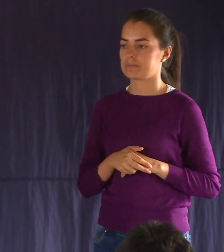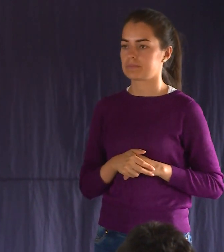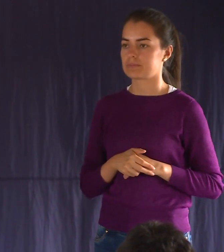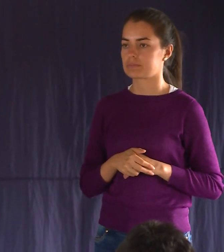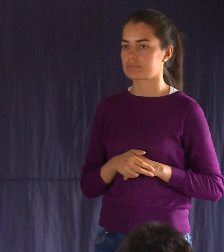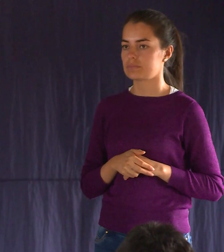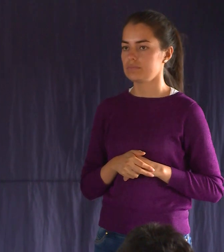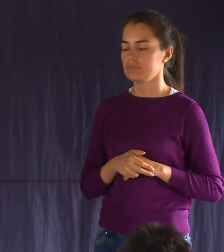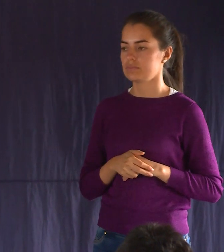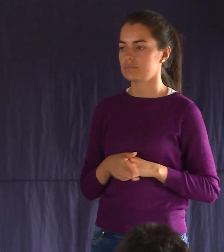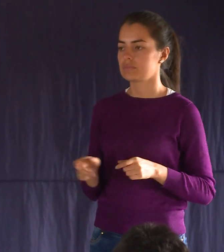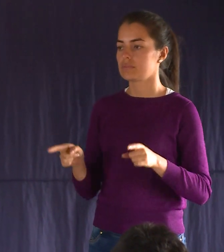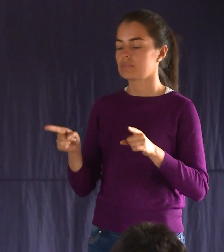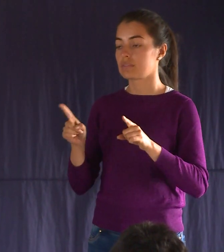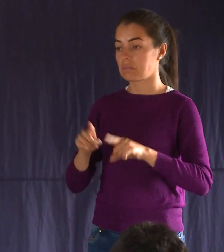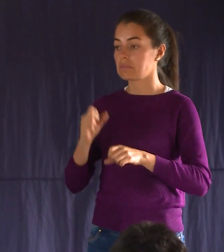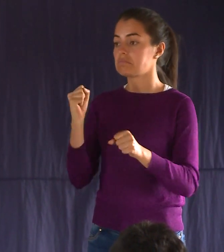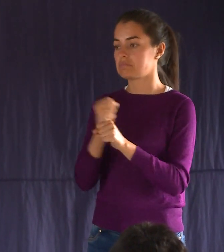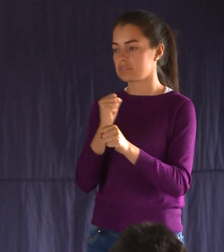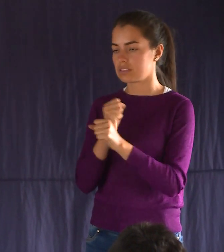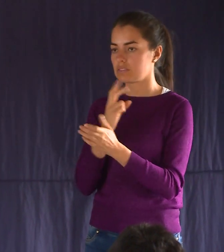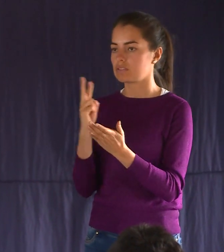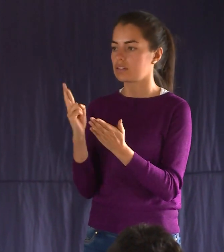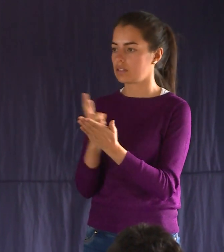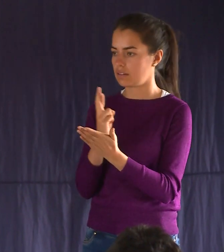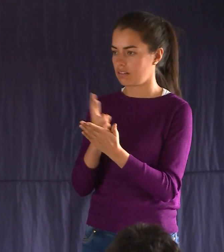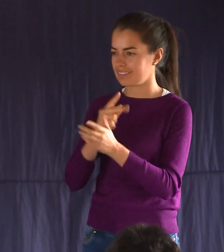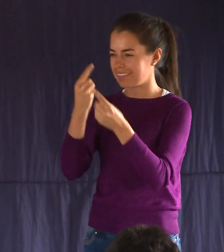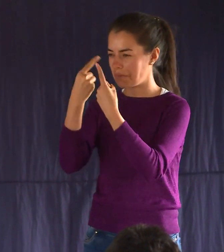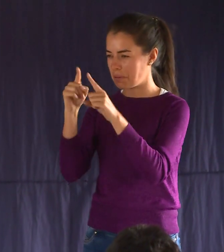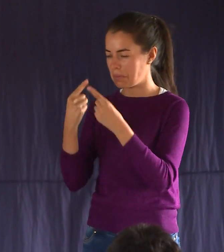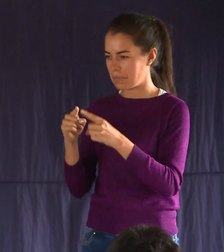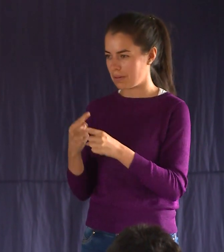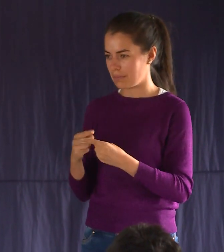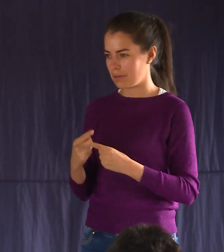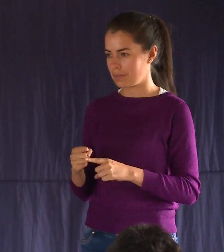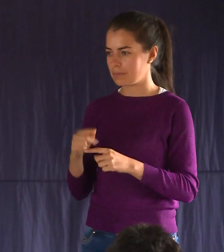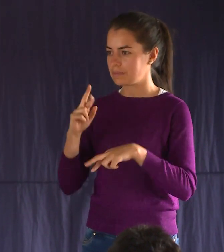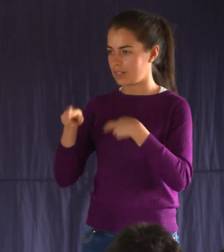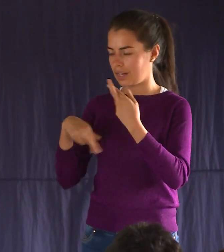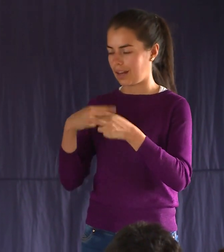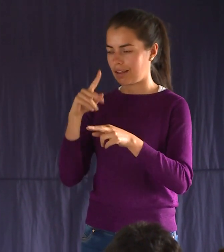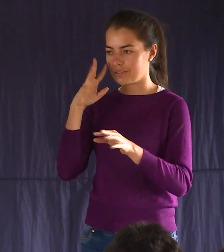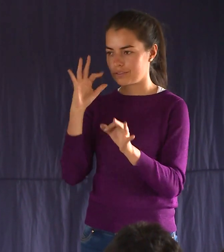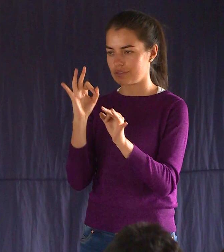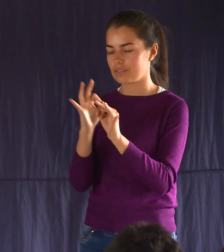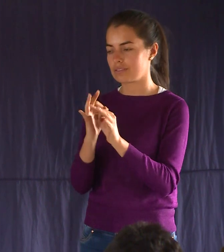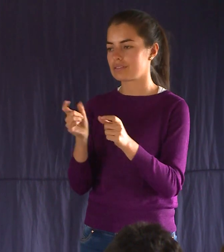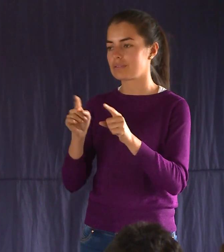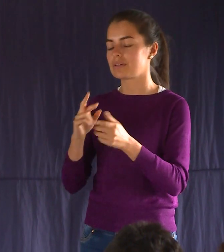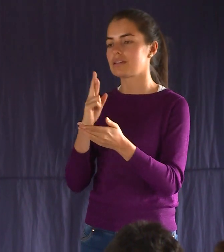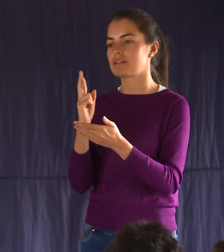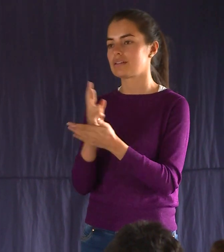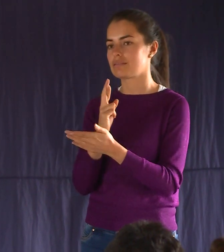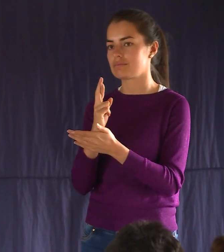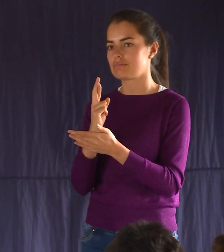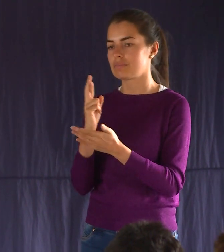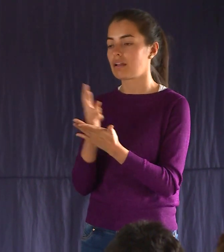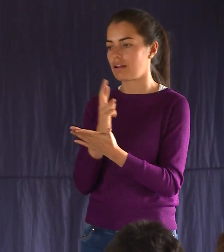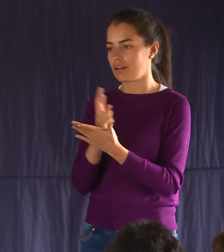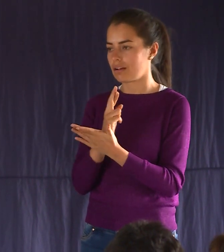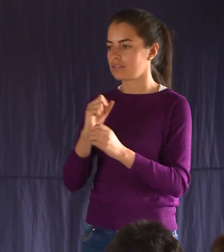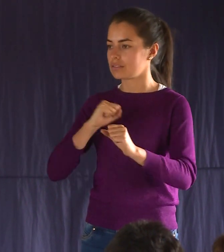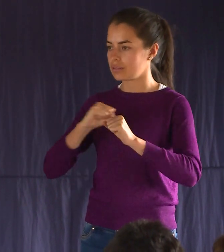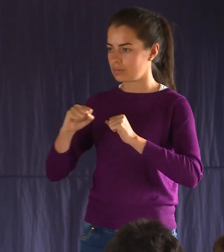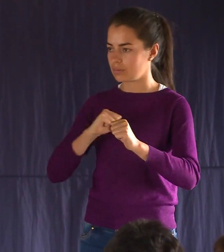Colaboradora en revistas como Lúdica Pedagógica, Revista Kinesis, Revista Latinoamericana en Recreación, Revista Movimiento, artículos en los campos